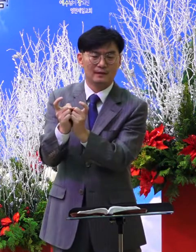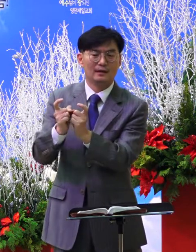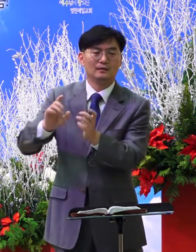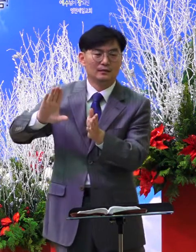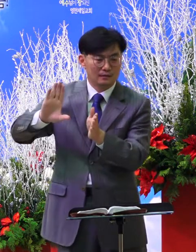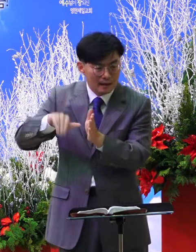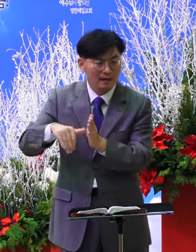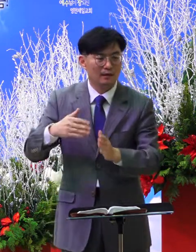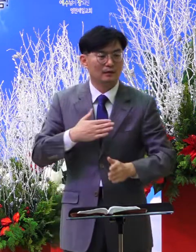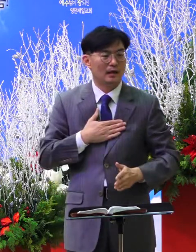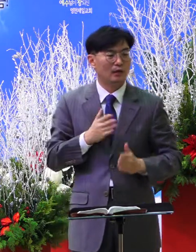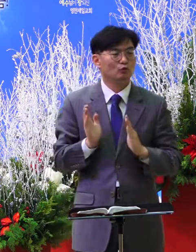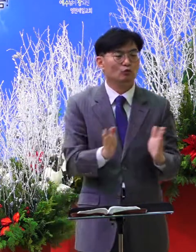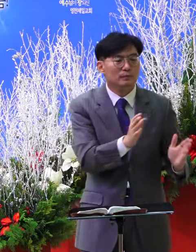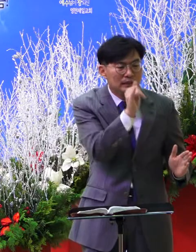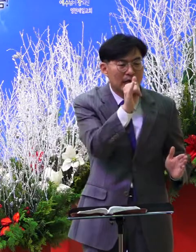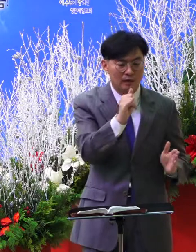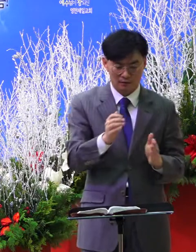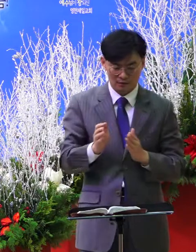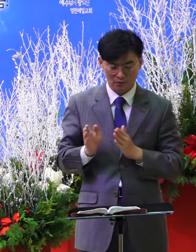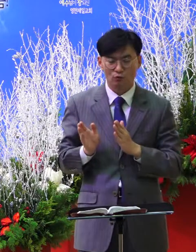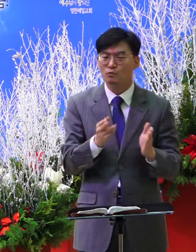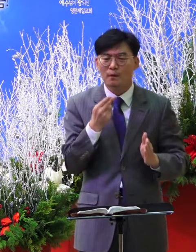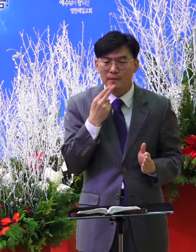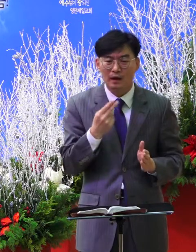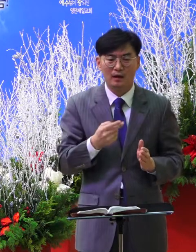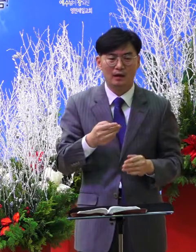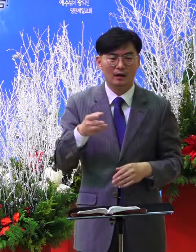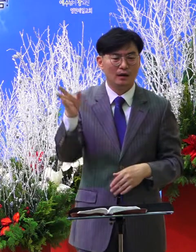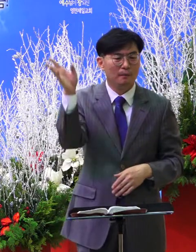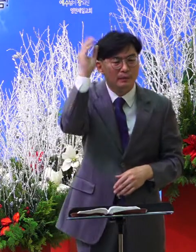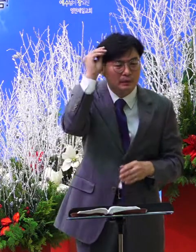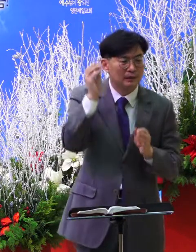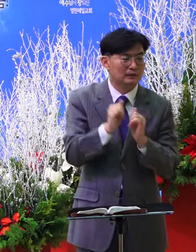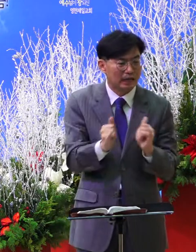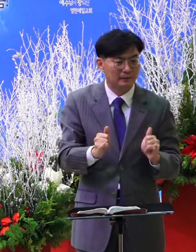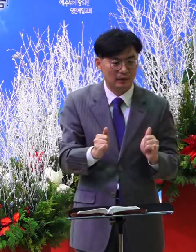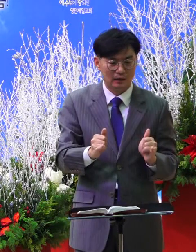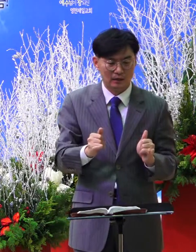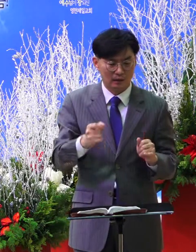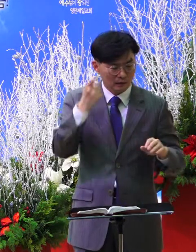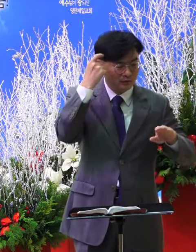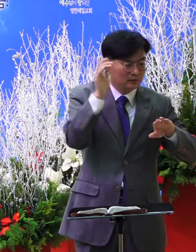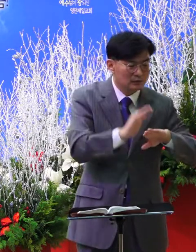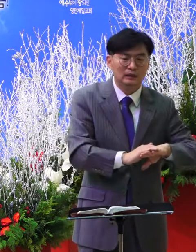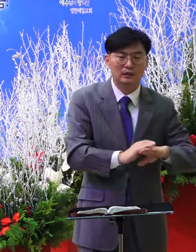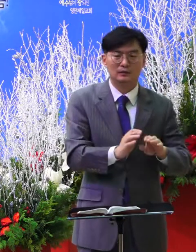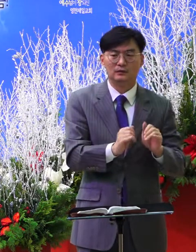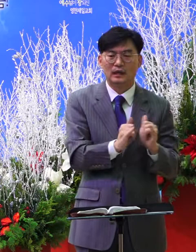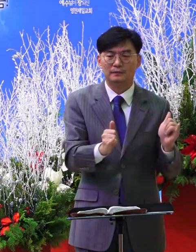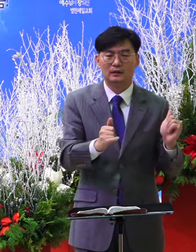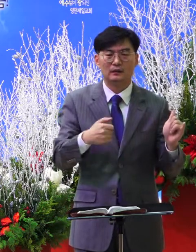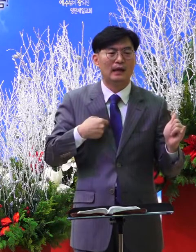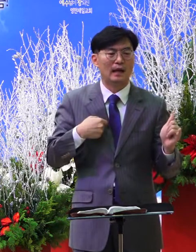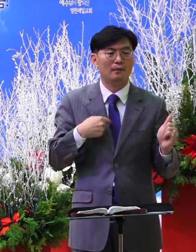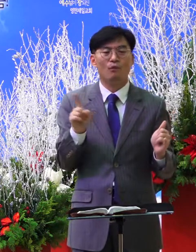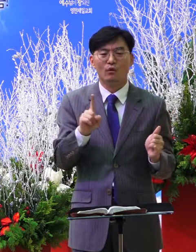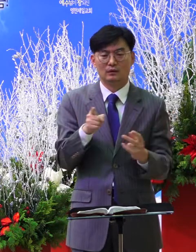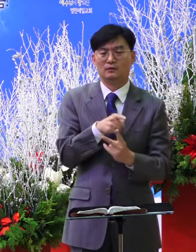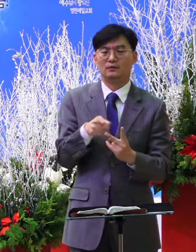우리가 슬기로운 5처녀와 같았는지 아니면 미련한 5처녀와 같은지 이것이 그때에